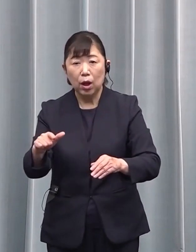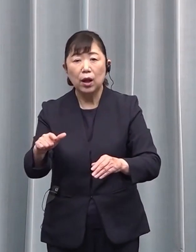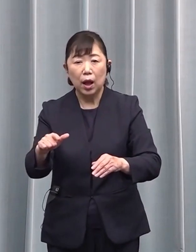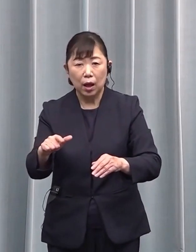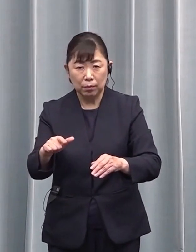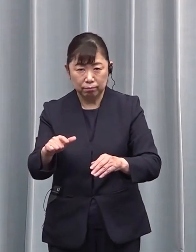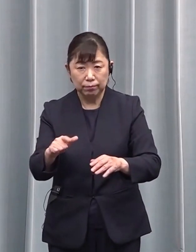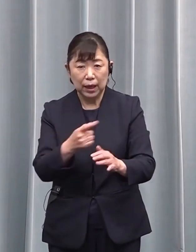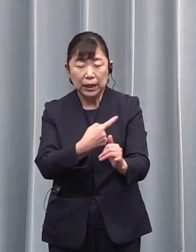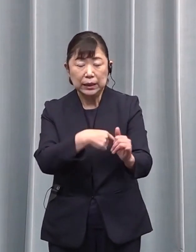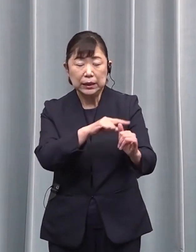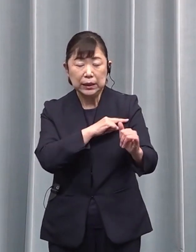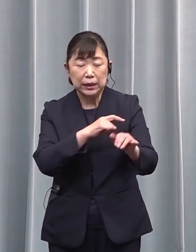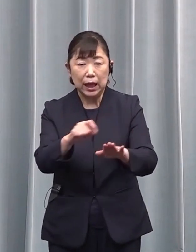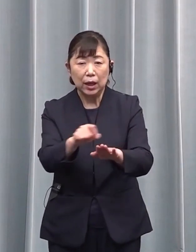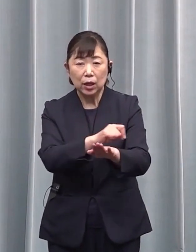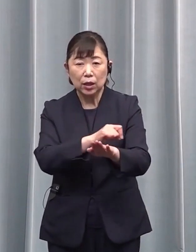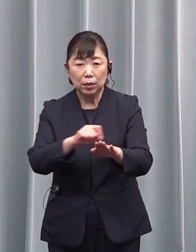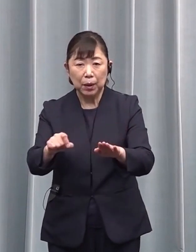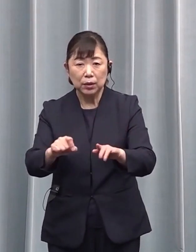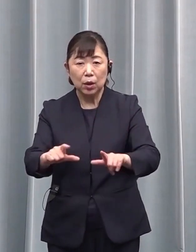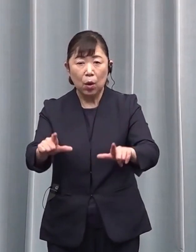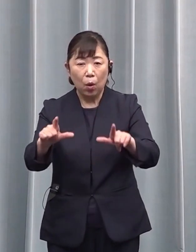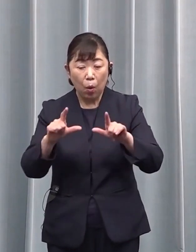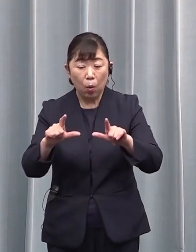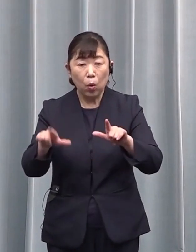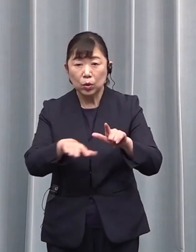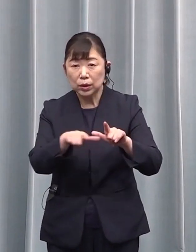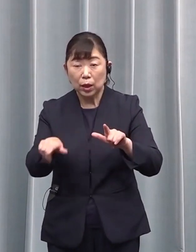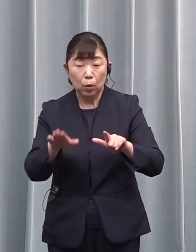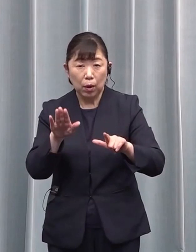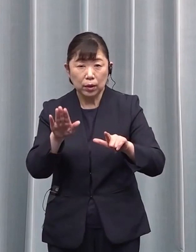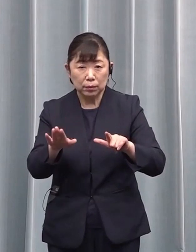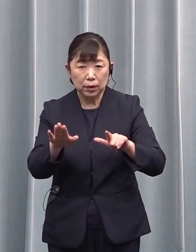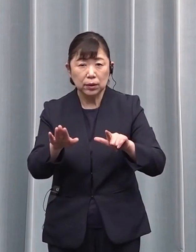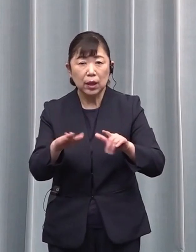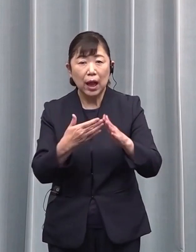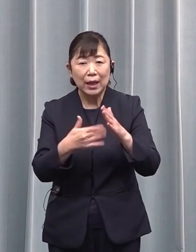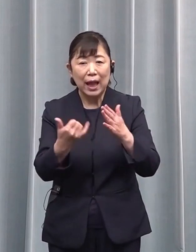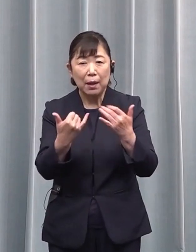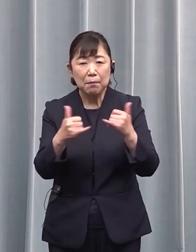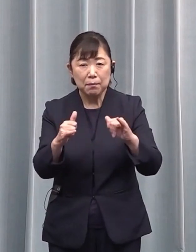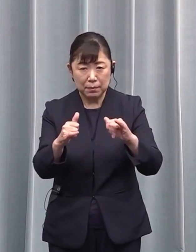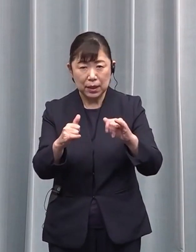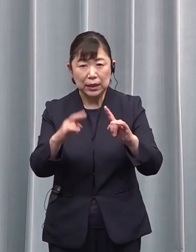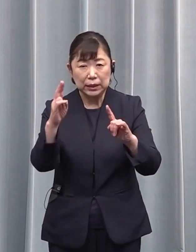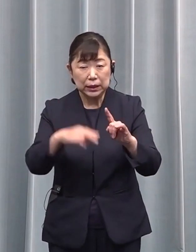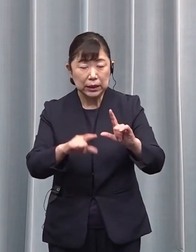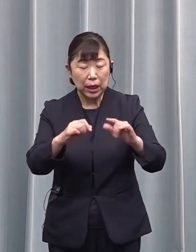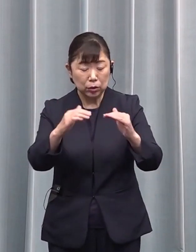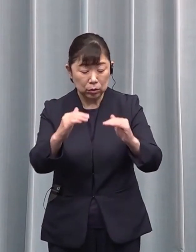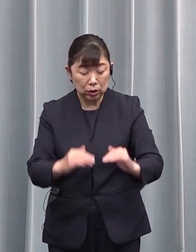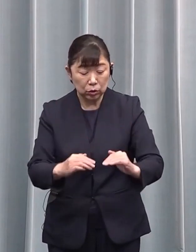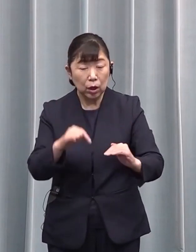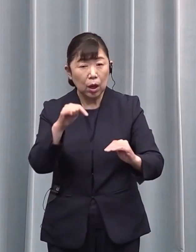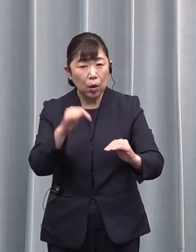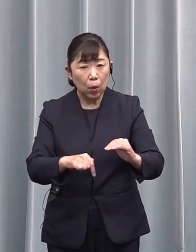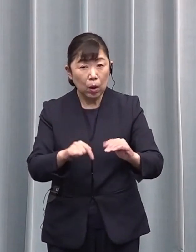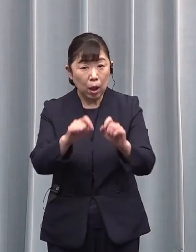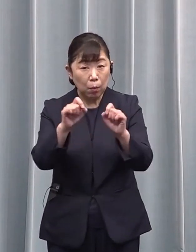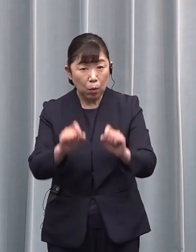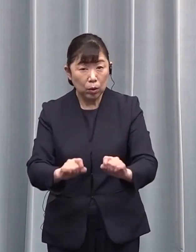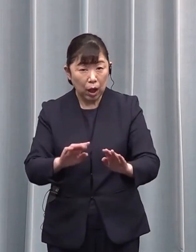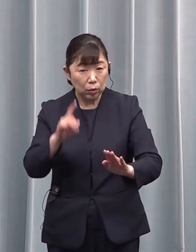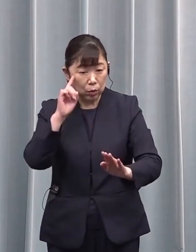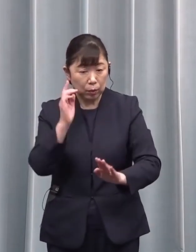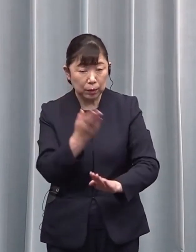権特別報告者等々からも出てます。この難民認定率の低さそのものは問題があるというふうにお考えでしょうか。